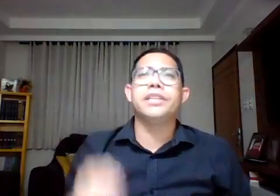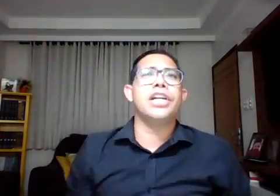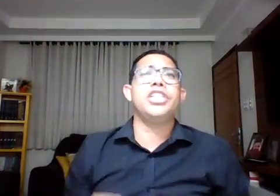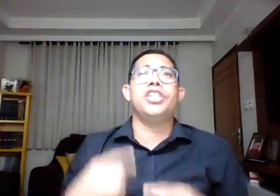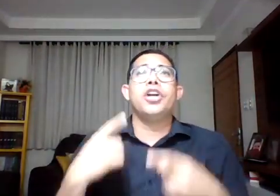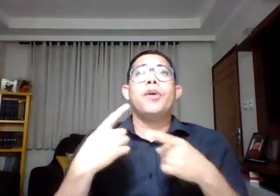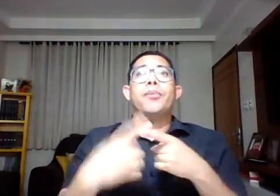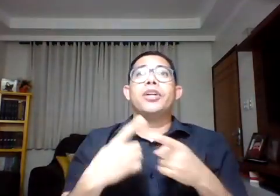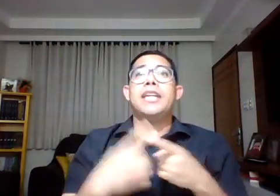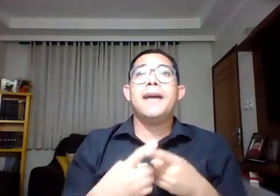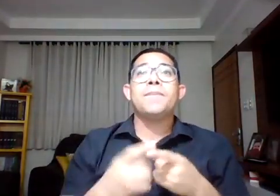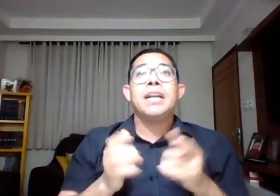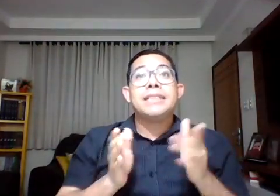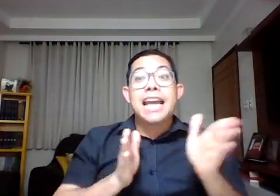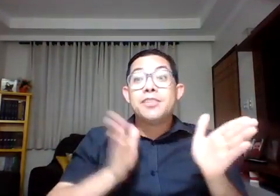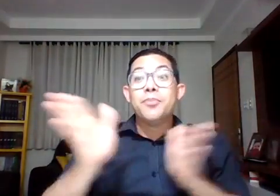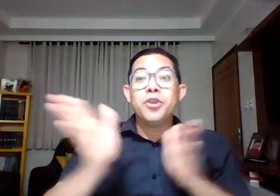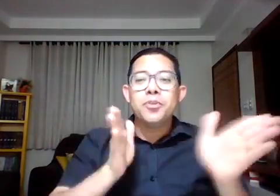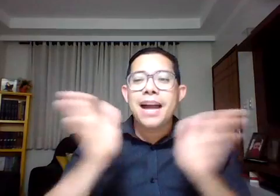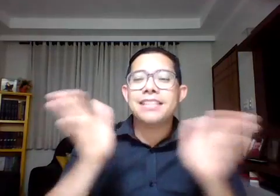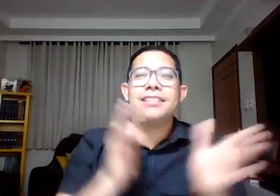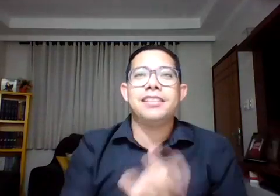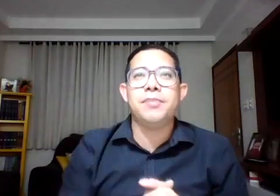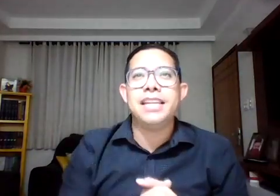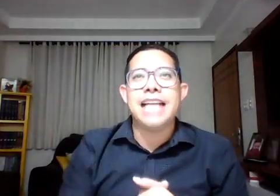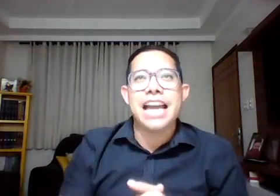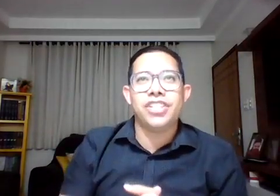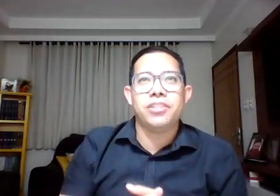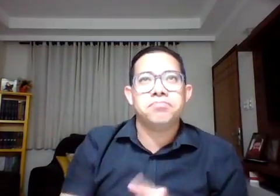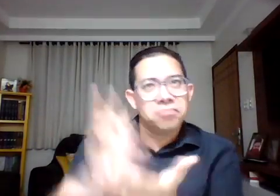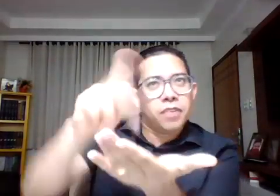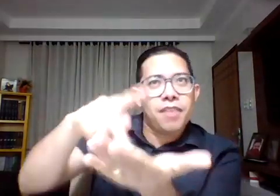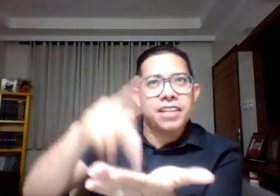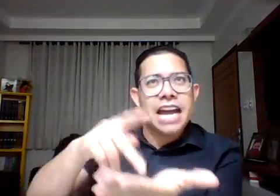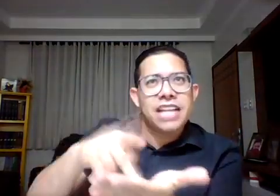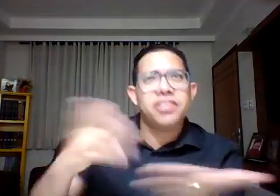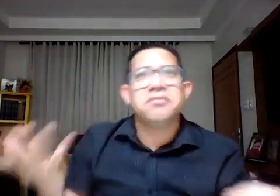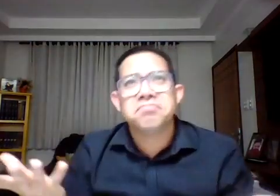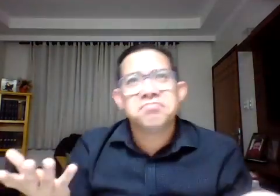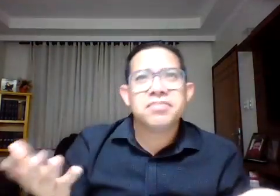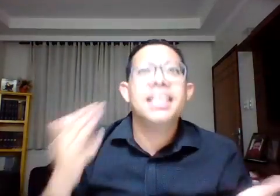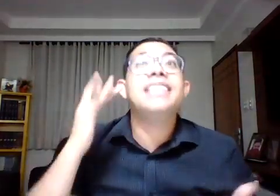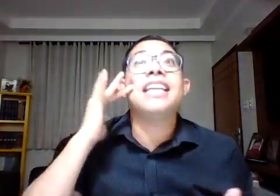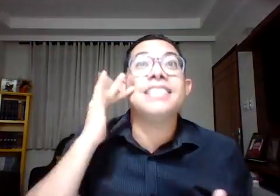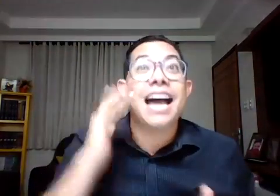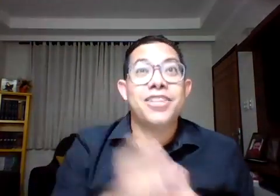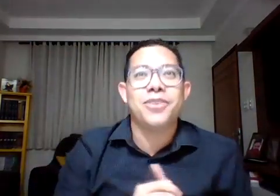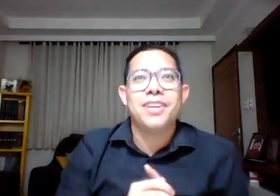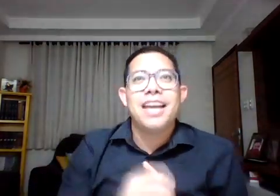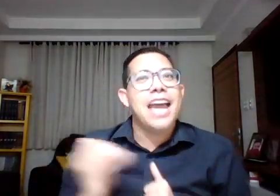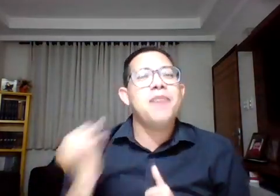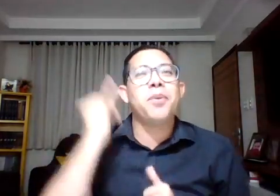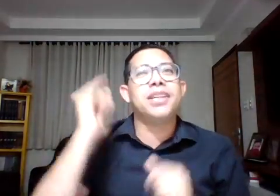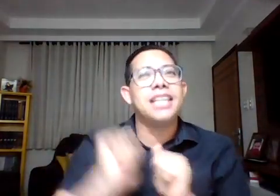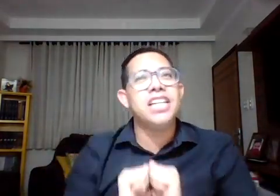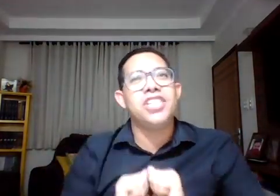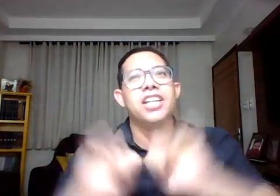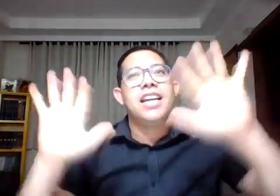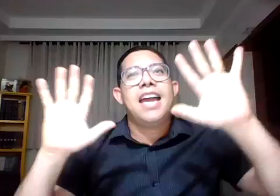importante porque traz muito mais acessibilidade, não é verdade? O que vocês acham? É importante a